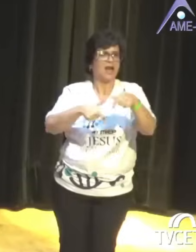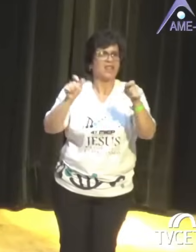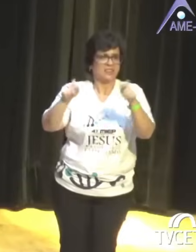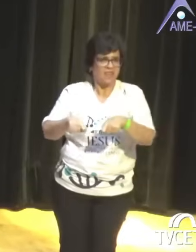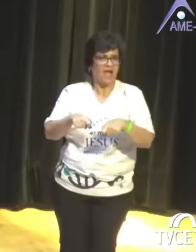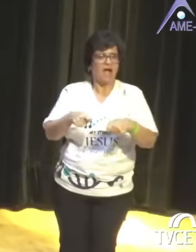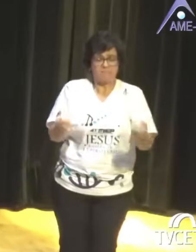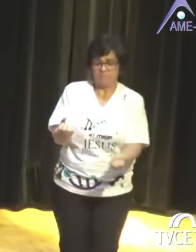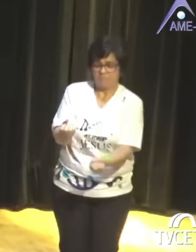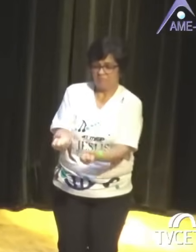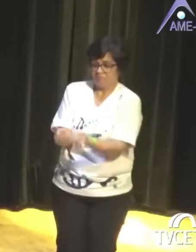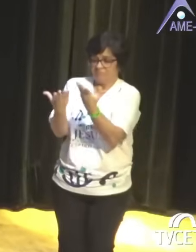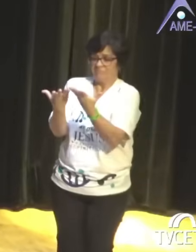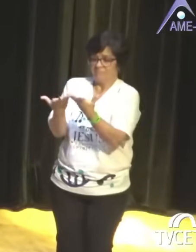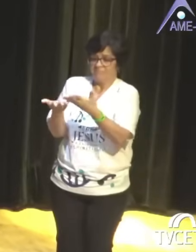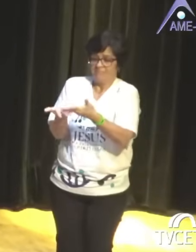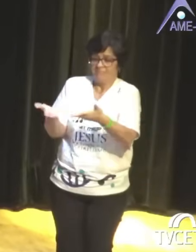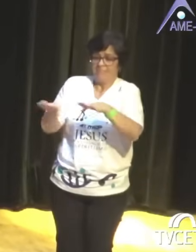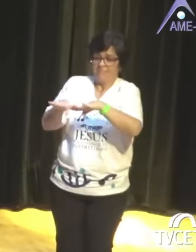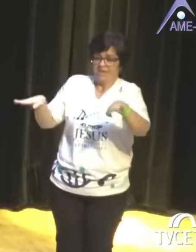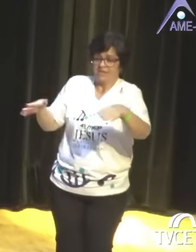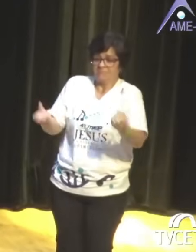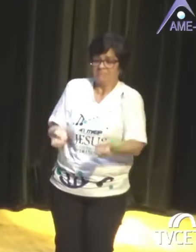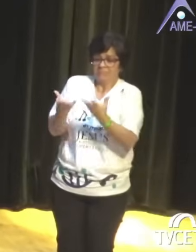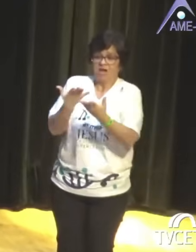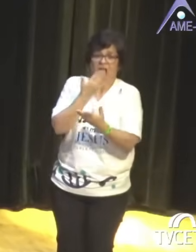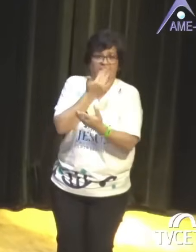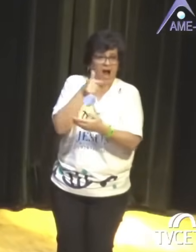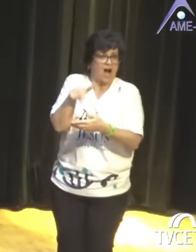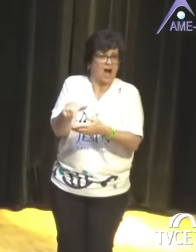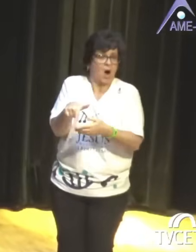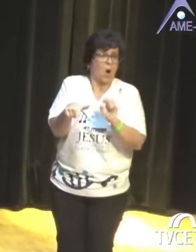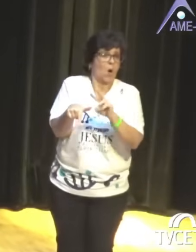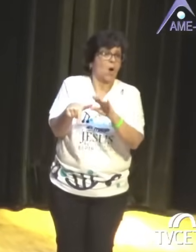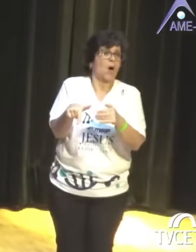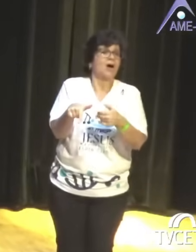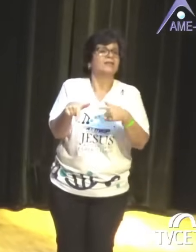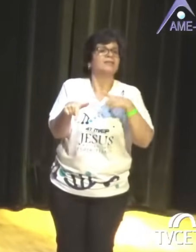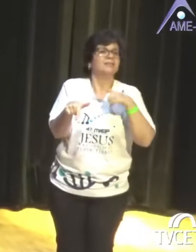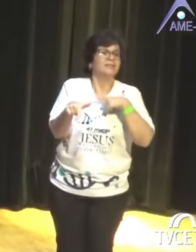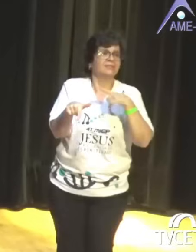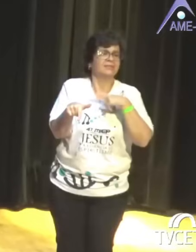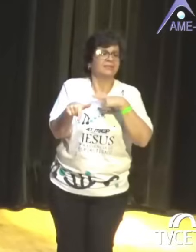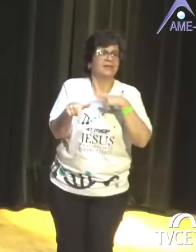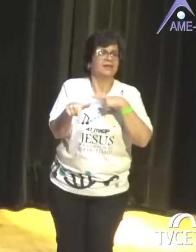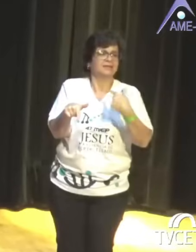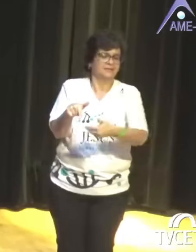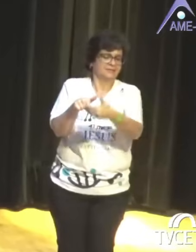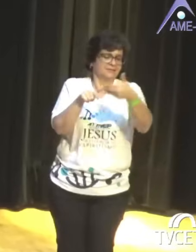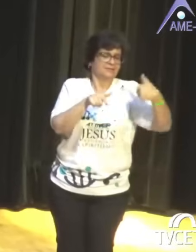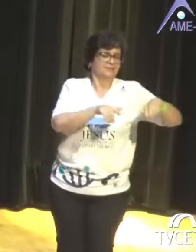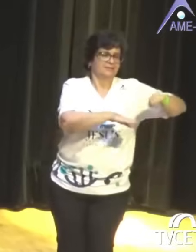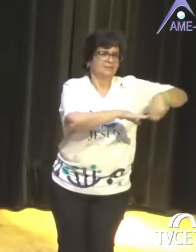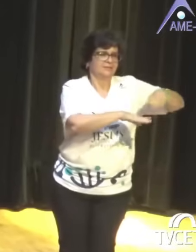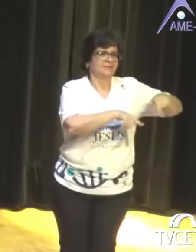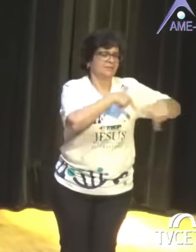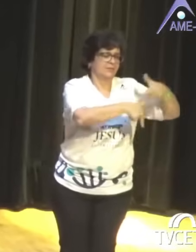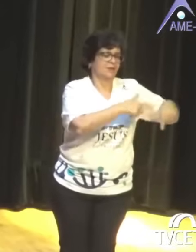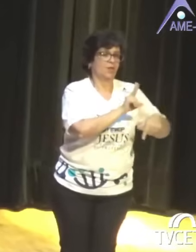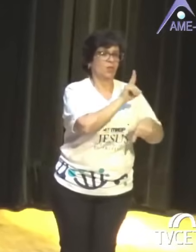refeição vai aparecer na na mesa agora Digamos que você coloque dois funcionários para trabalhar